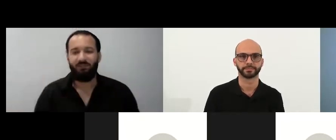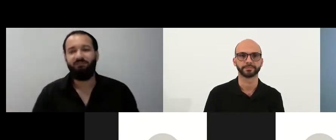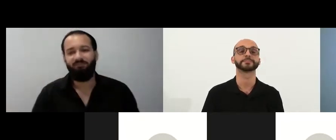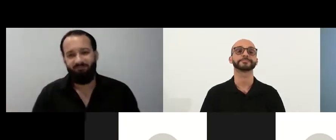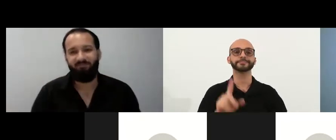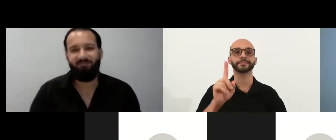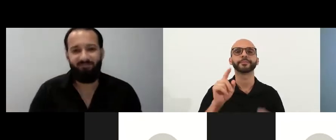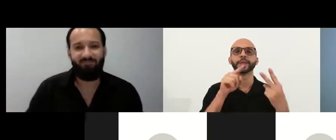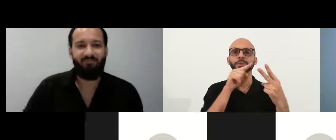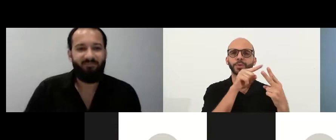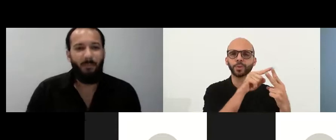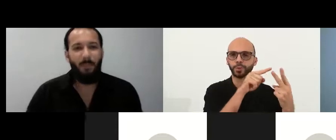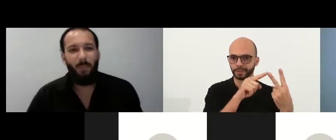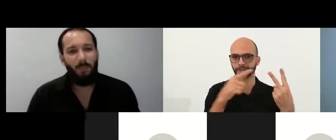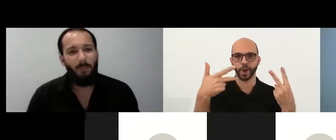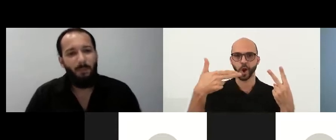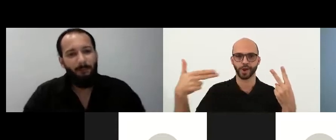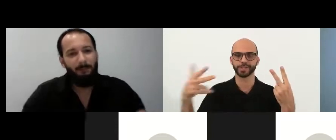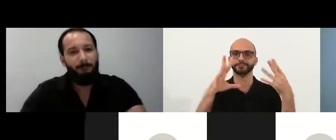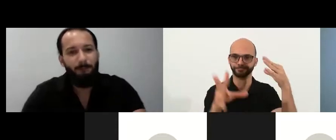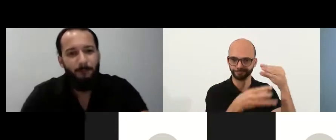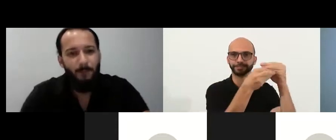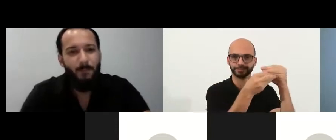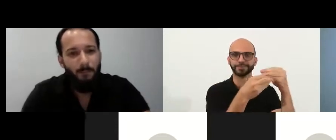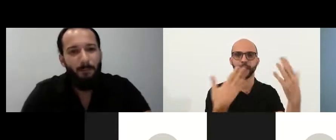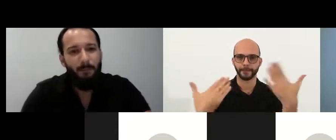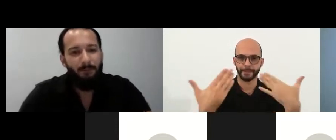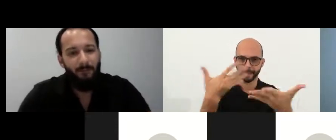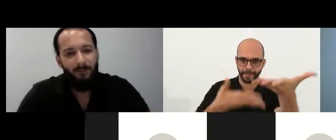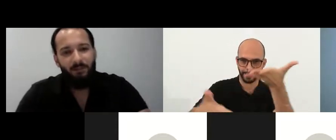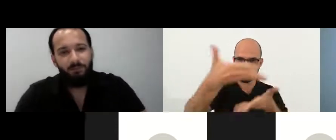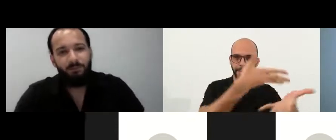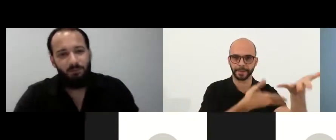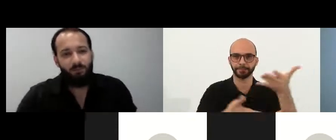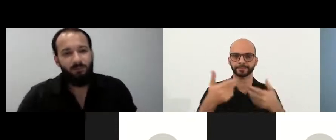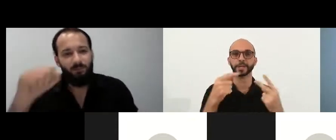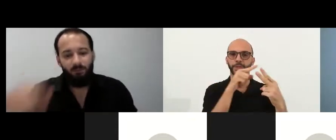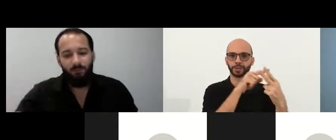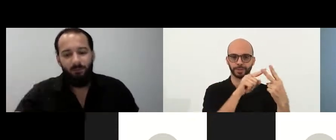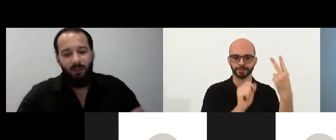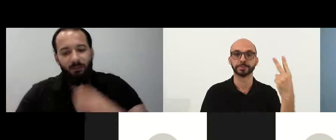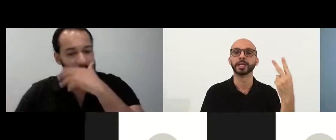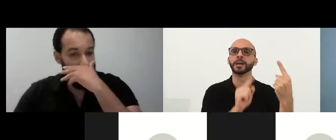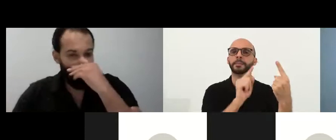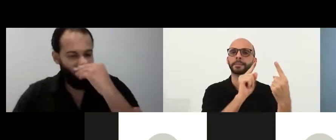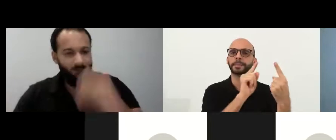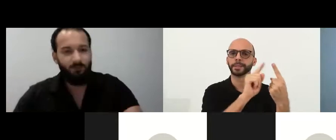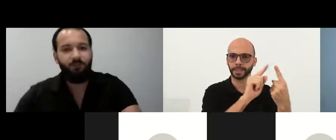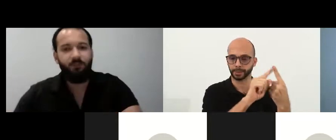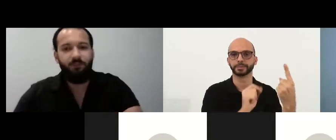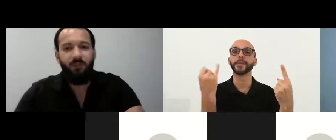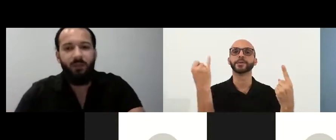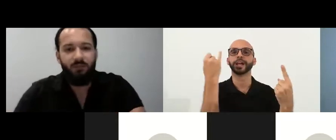lives de YouTube, etc. Como é que seria isso? Né? Eu vou falar duas coisas para complementar o nosso bate-papo, a